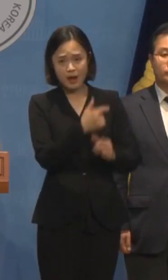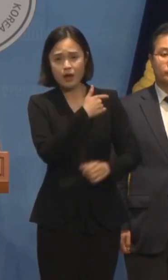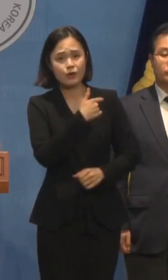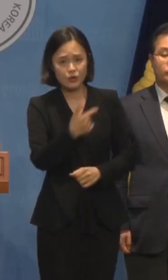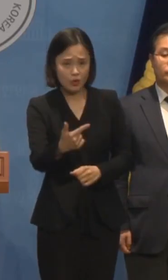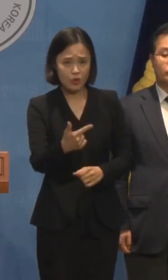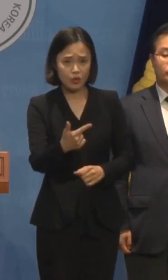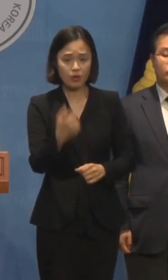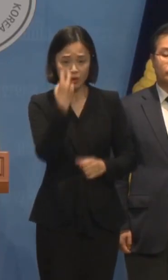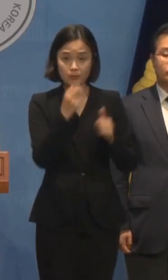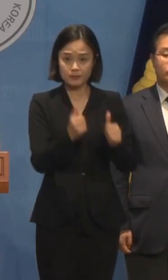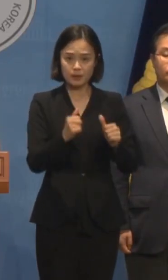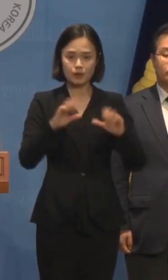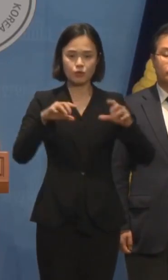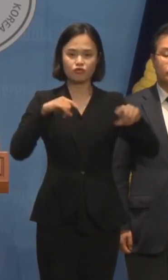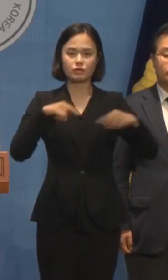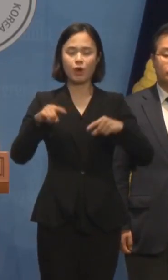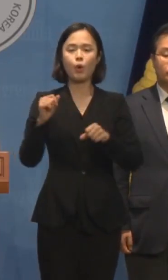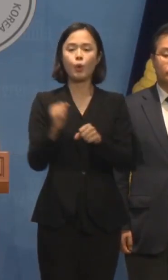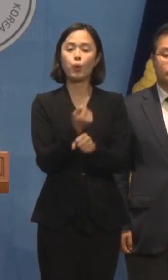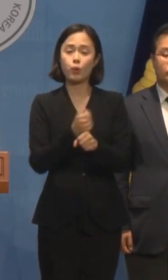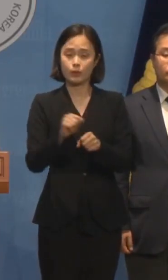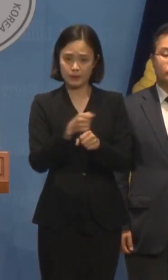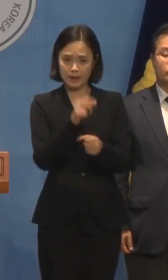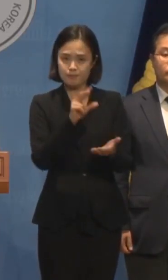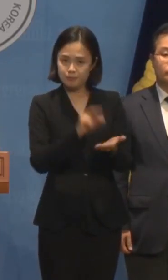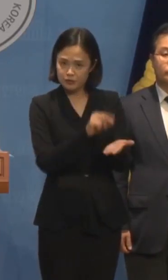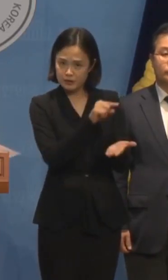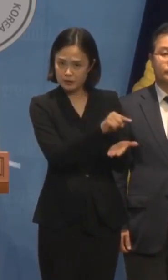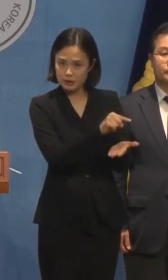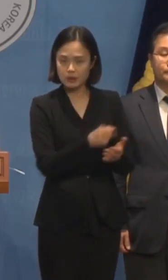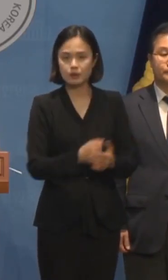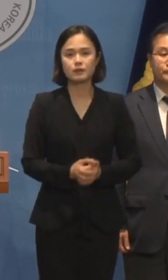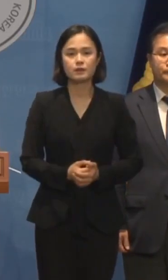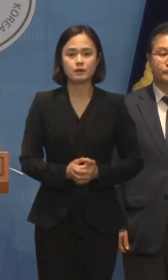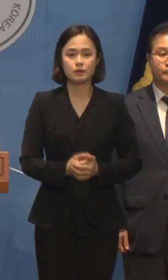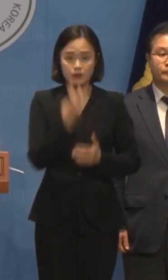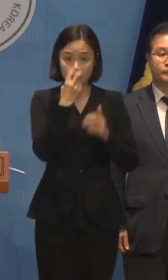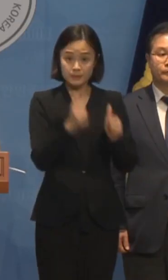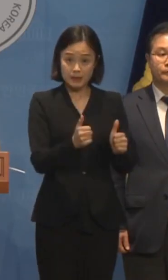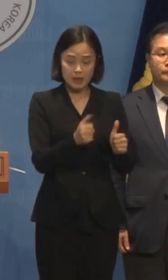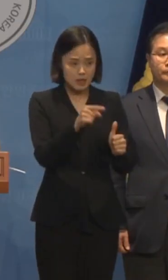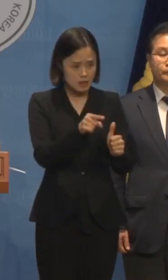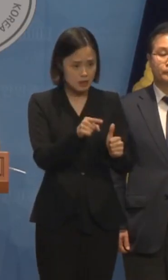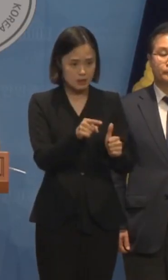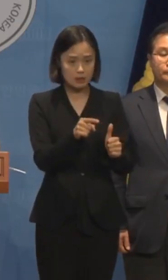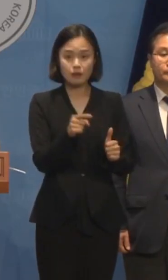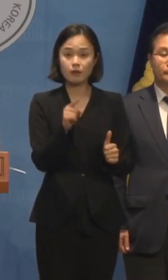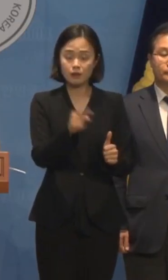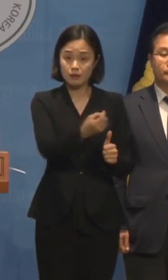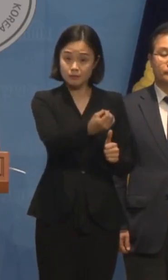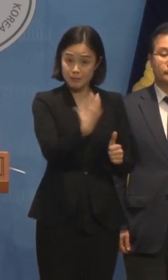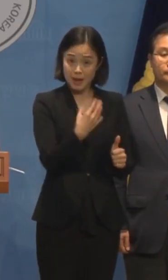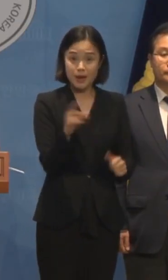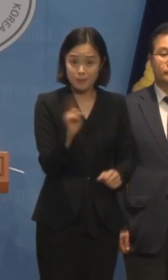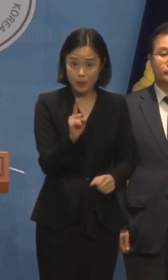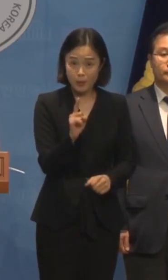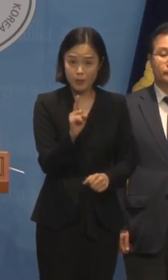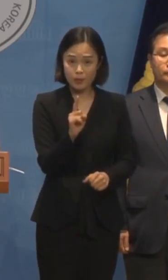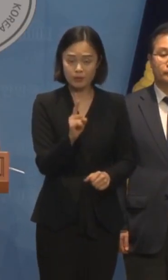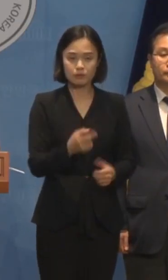기록될 것입니다. 검찰이 정말로 조작을 했다면 당장 사표를 내겠다라던 박성재 법무부